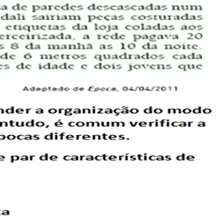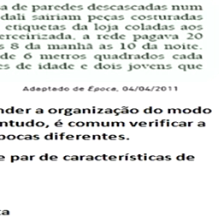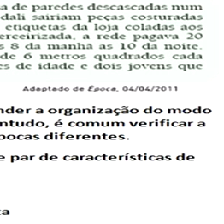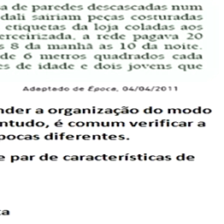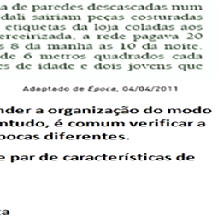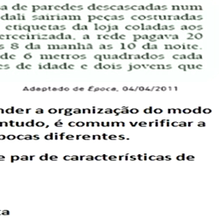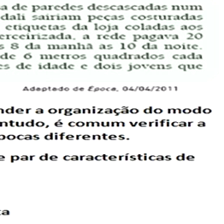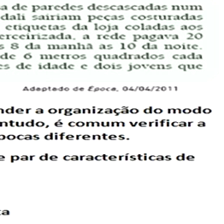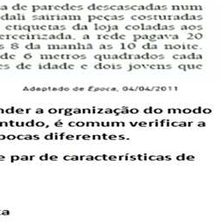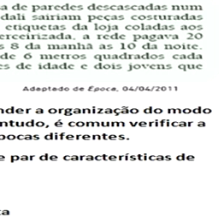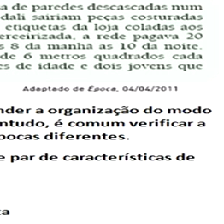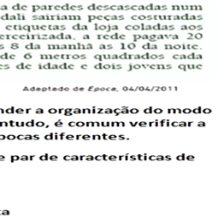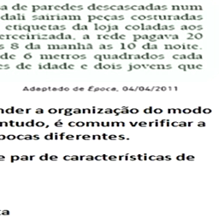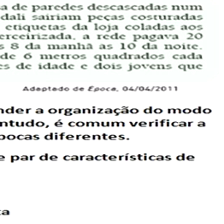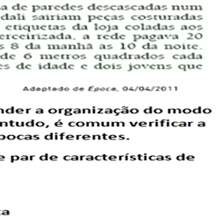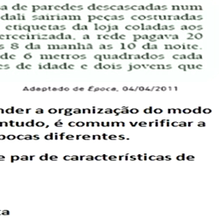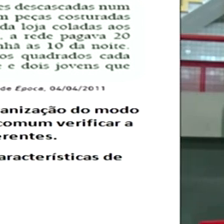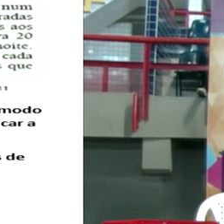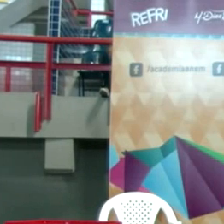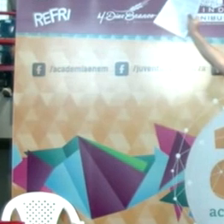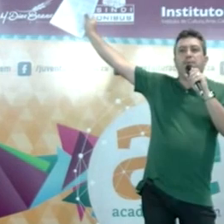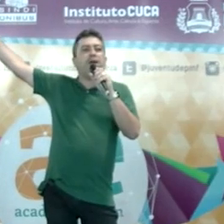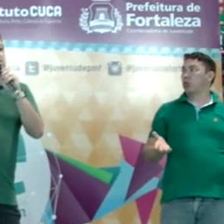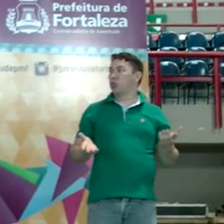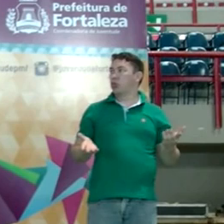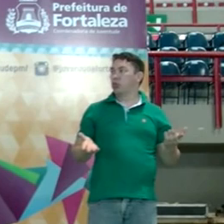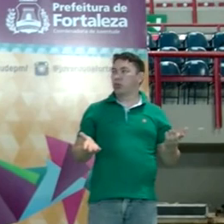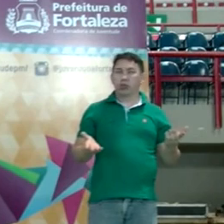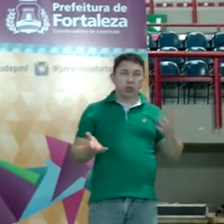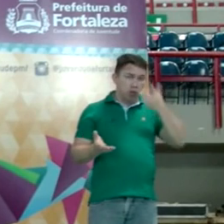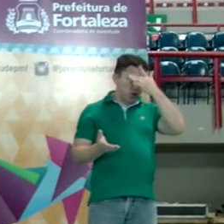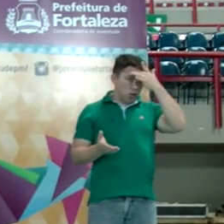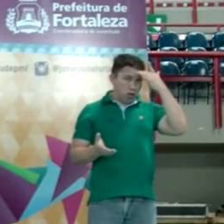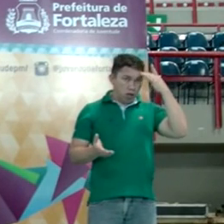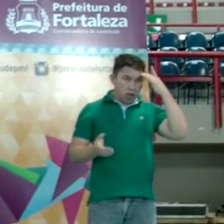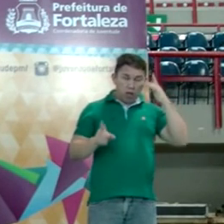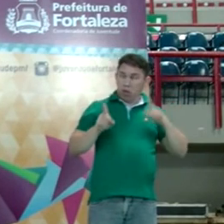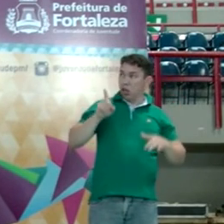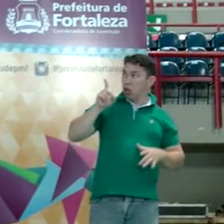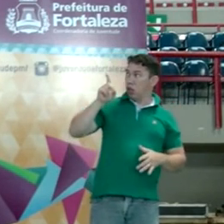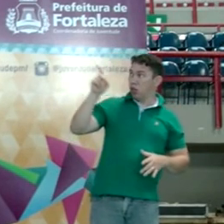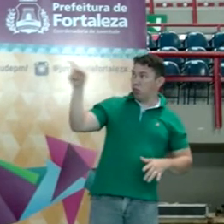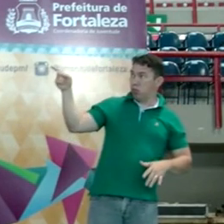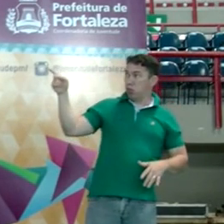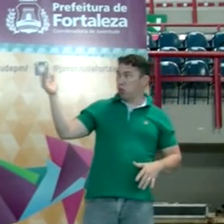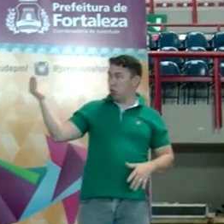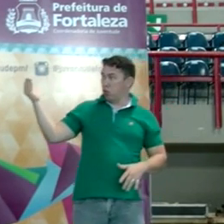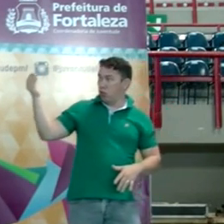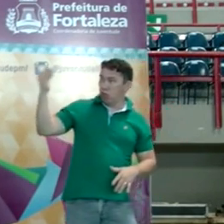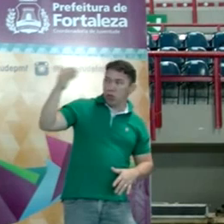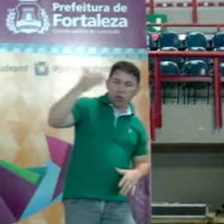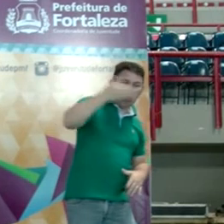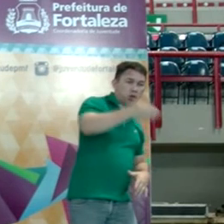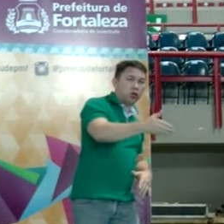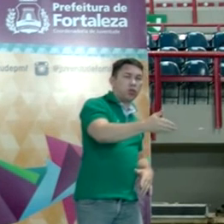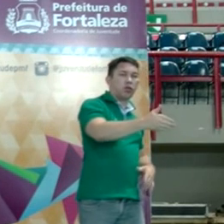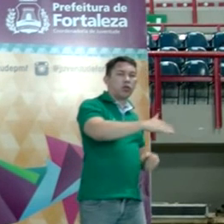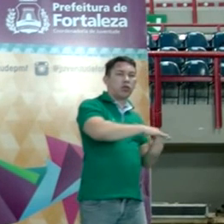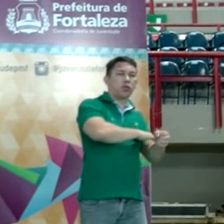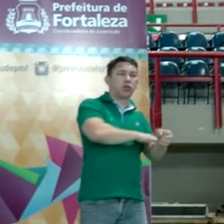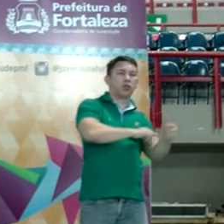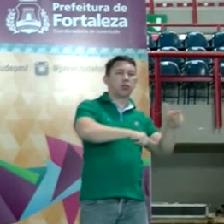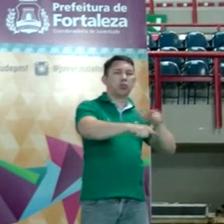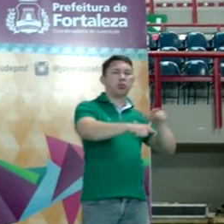falar dessa migração. Por quê? Por causa disso. Porque essas pessoas estão vindo para serem aproveitadas como uma mão